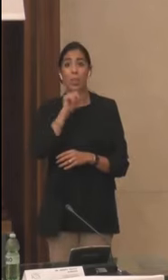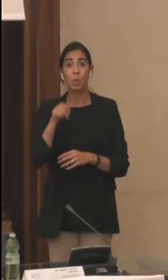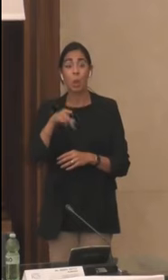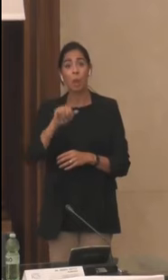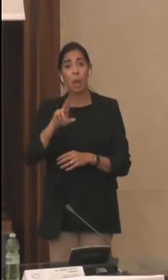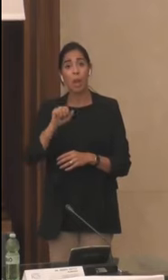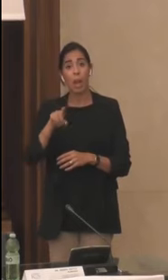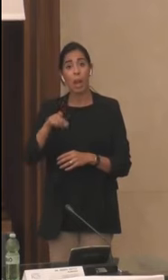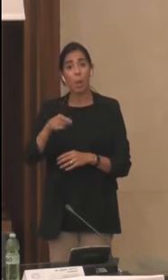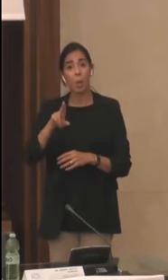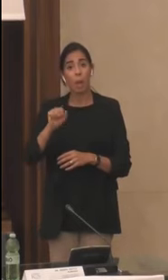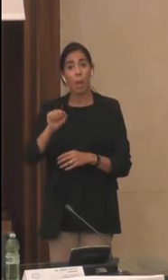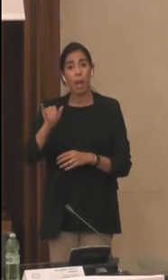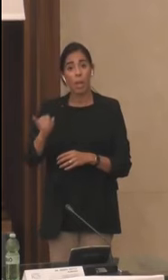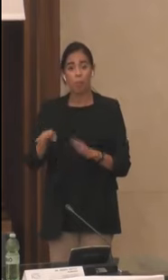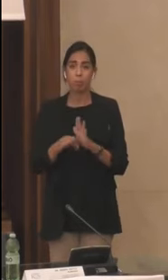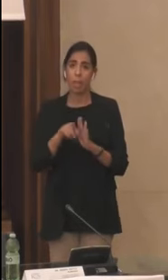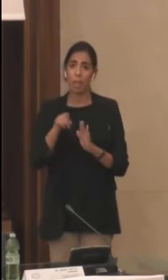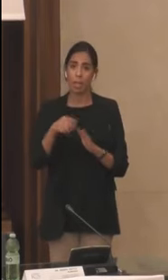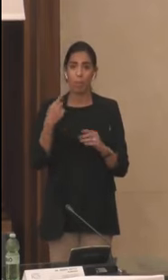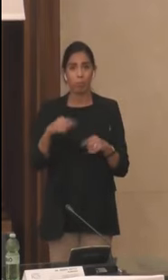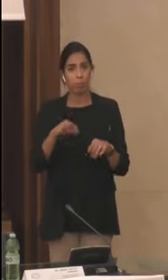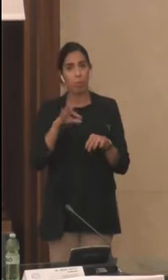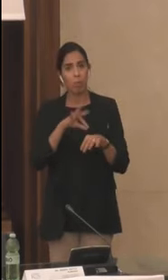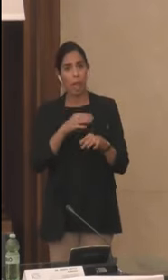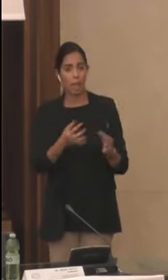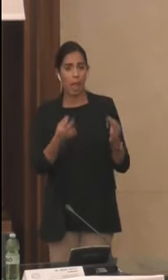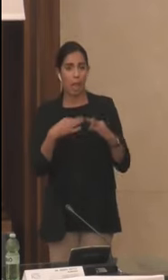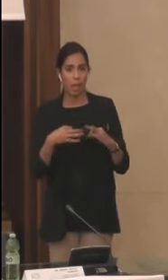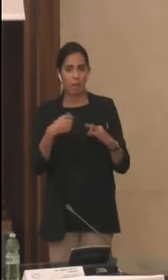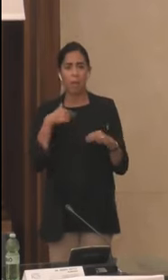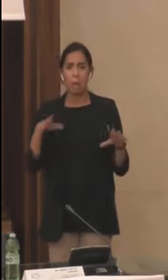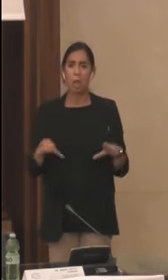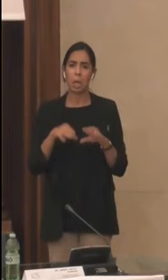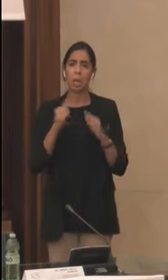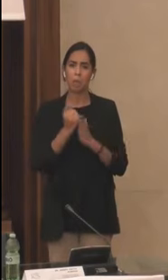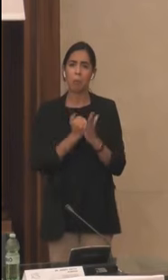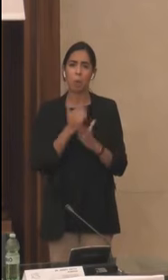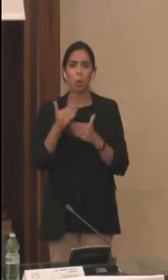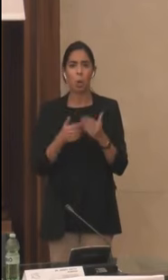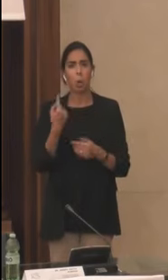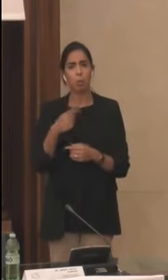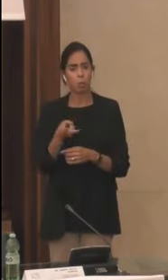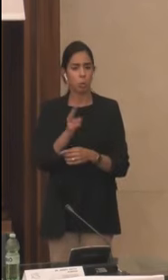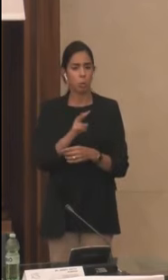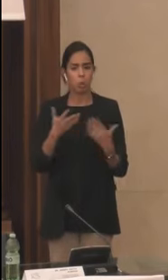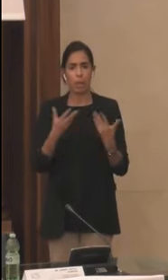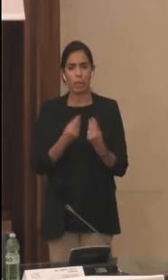resultados. Como ustedes saben, el 3 de abril los australianos descubren